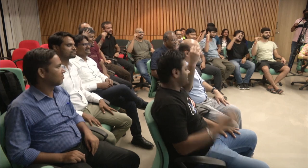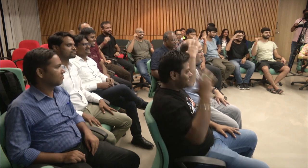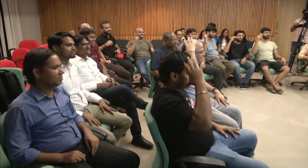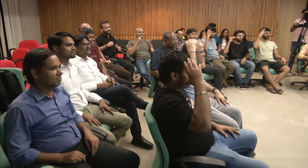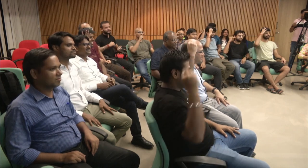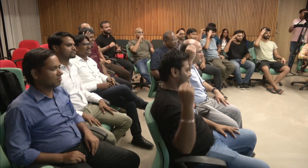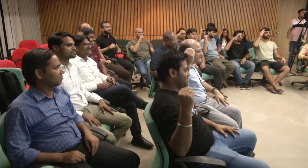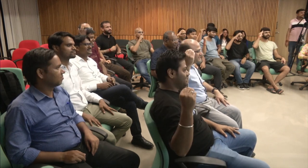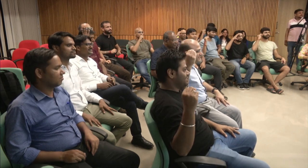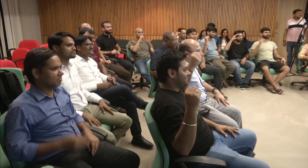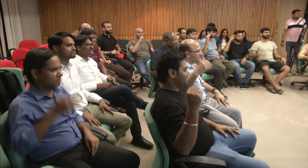हाउ मैनी ऑफ यू यूज स्नैपचैट